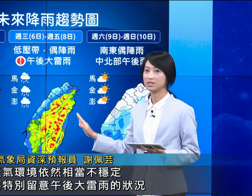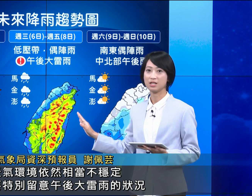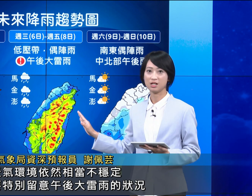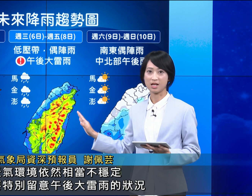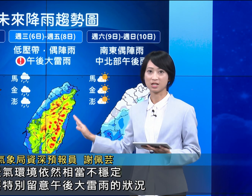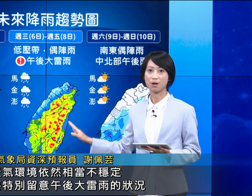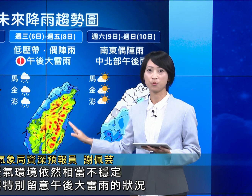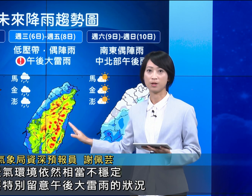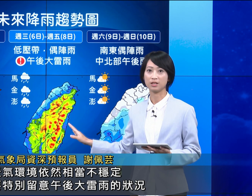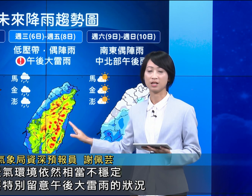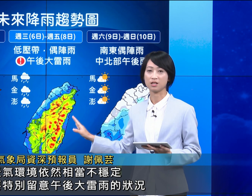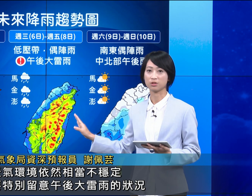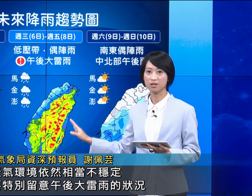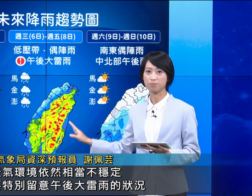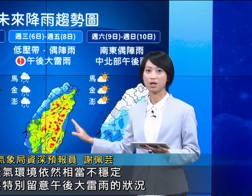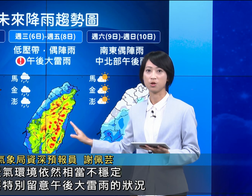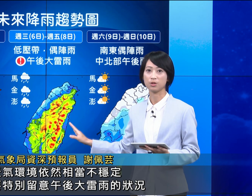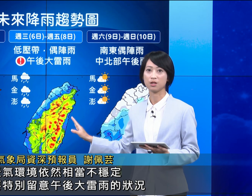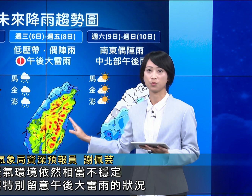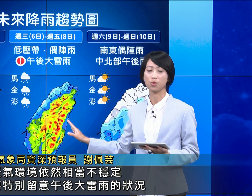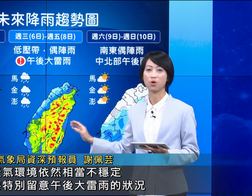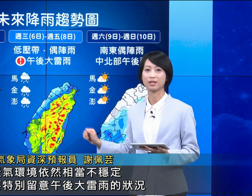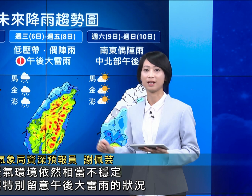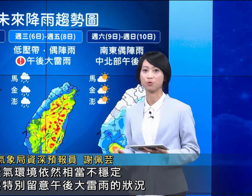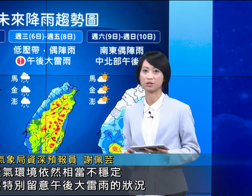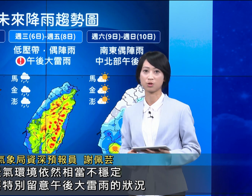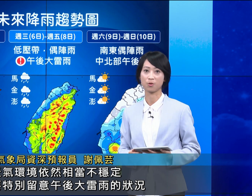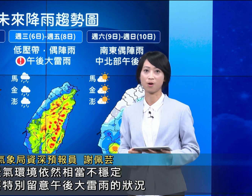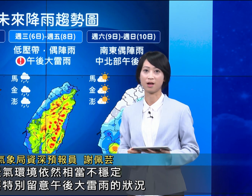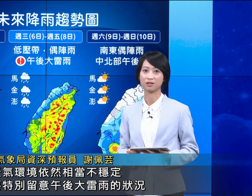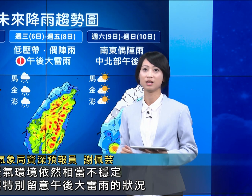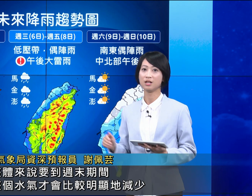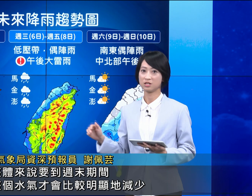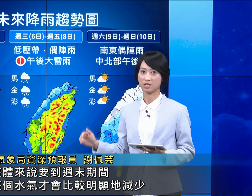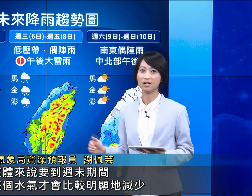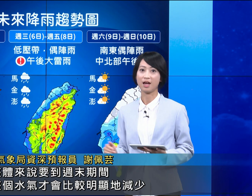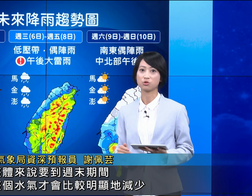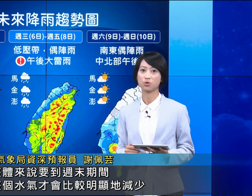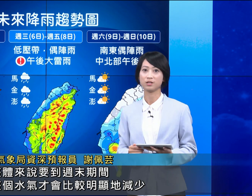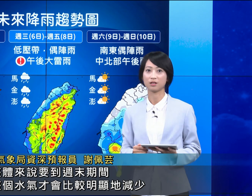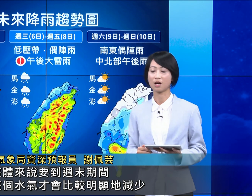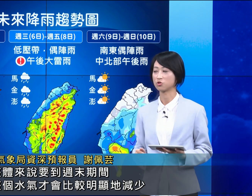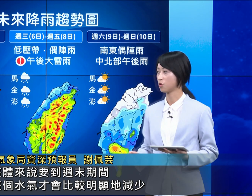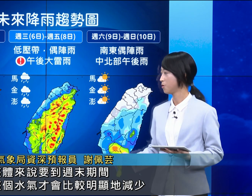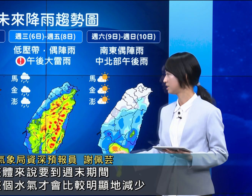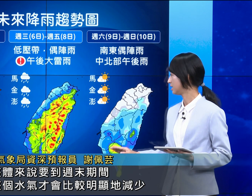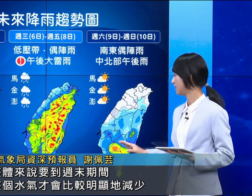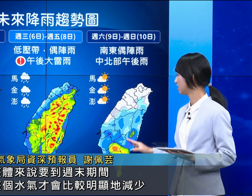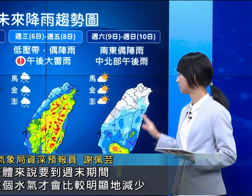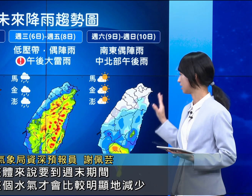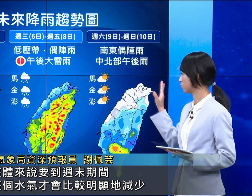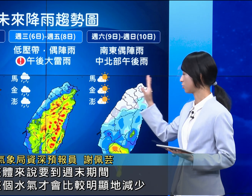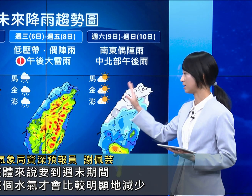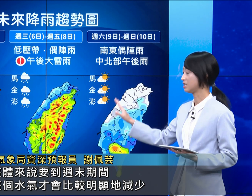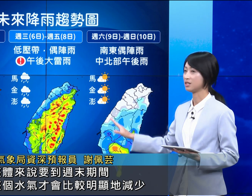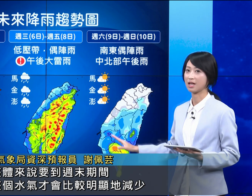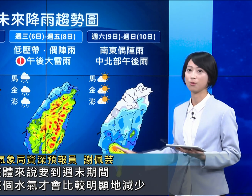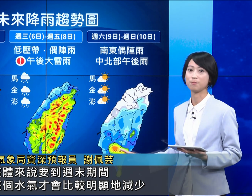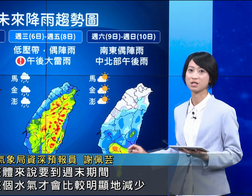境依然相当不稳定，要特别留意午后大雷雨的状况。整体来说，要到周末期间，整个水汽才会比较